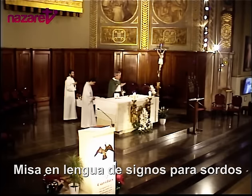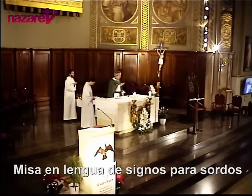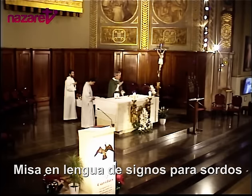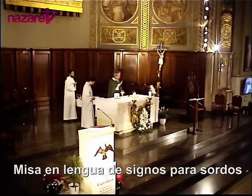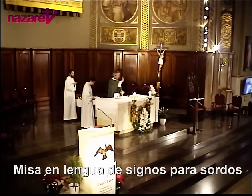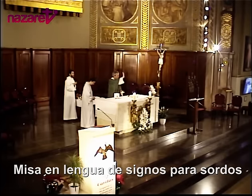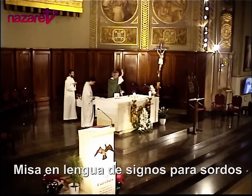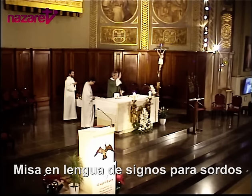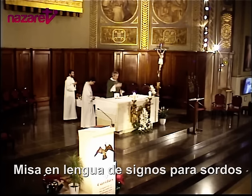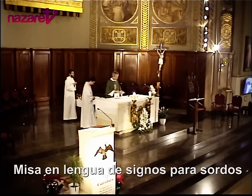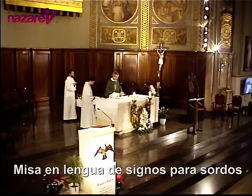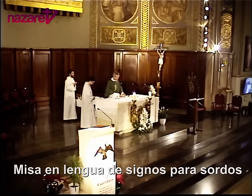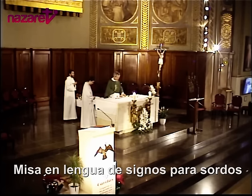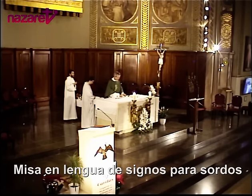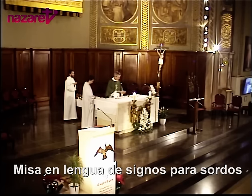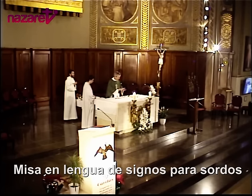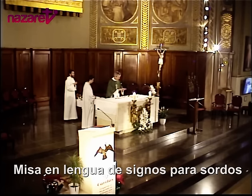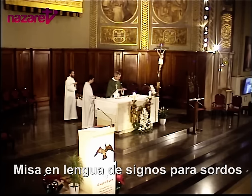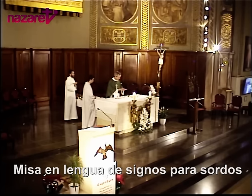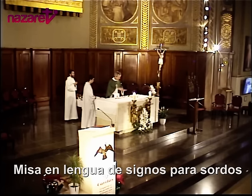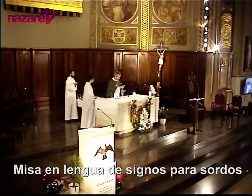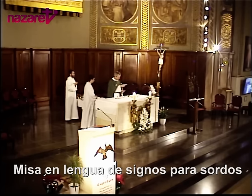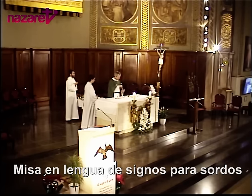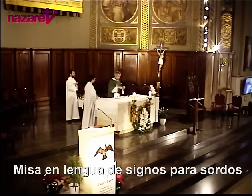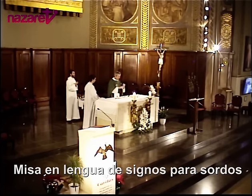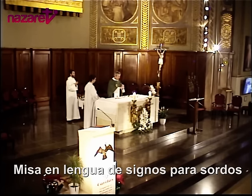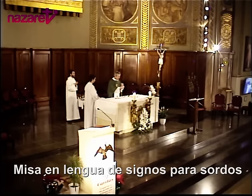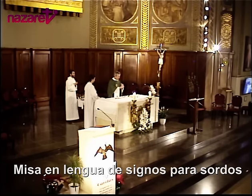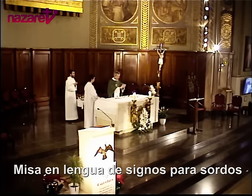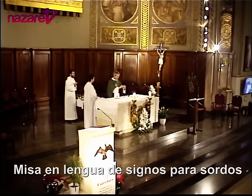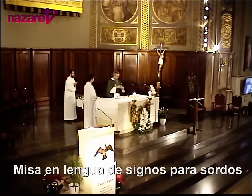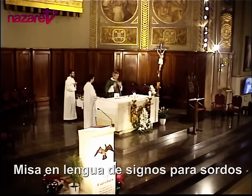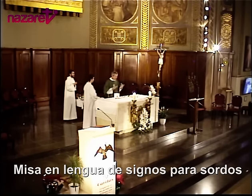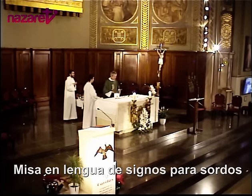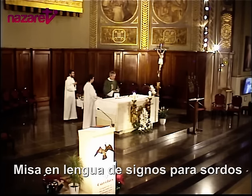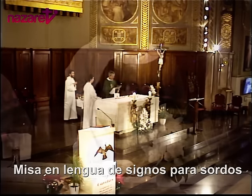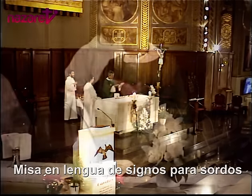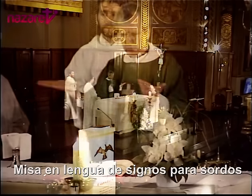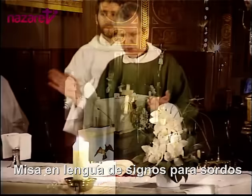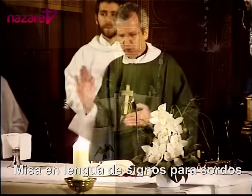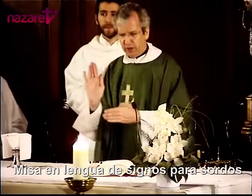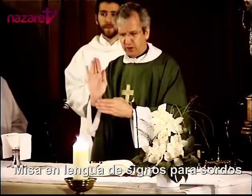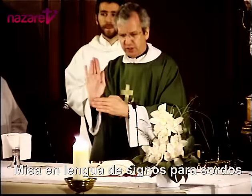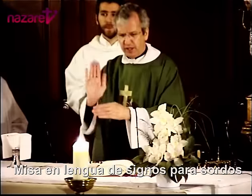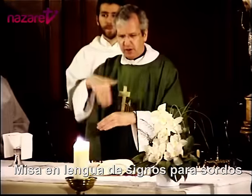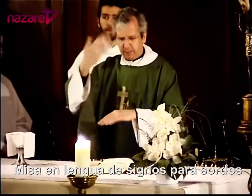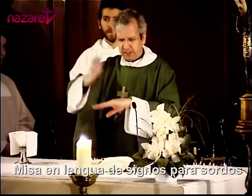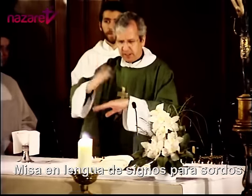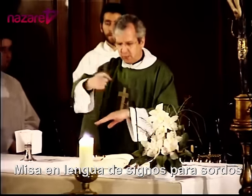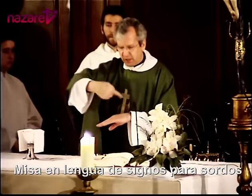Gracias, Señor Dios del universo, por ese pan, fruto de la tierra y de nuestro trabajo, que recibimos de tu generosidad y ahora te presentamos. Él